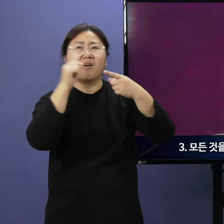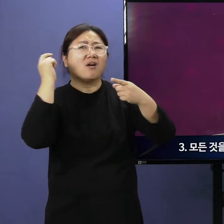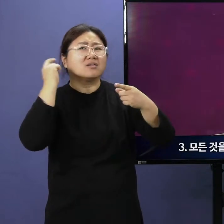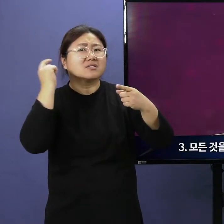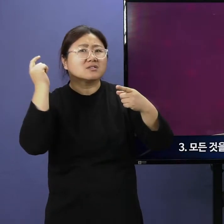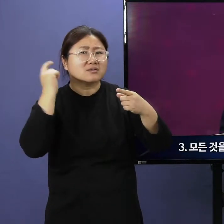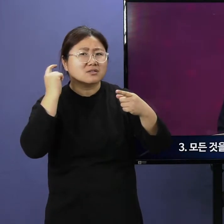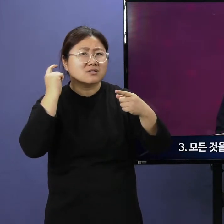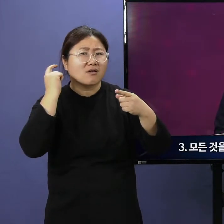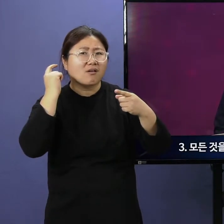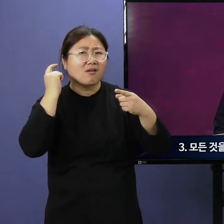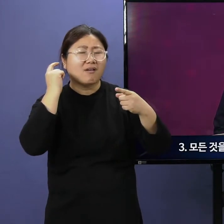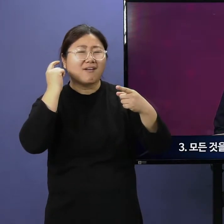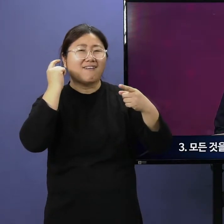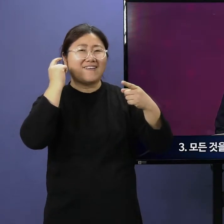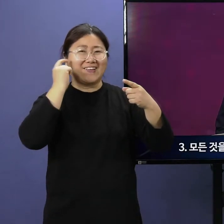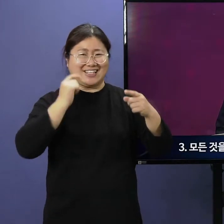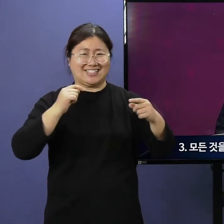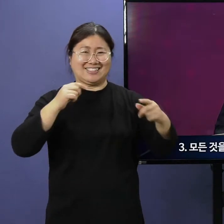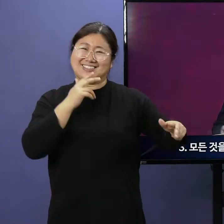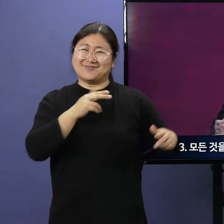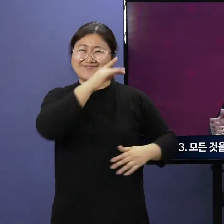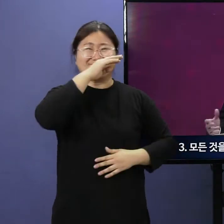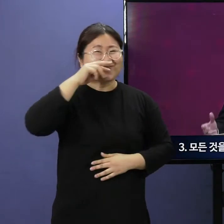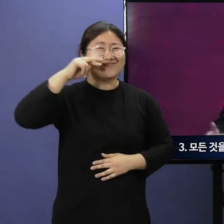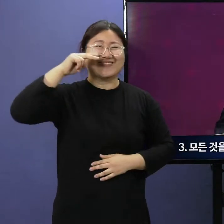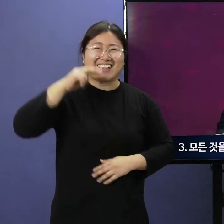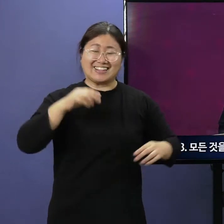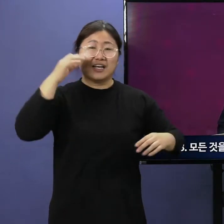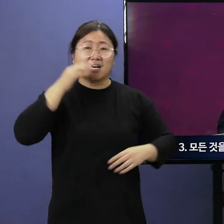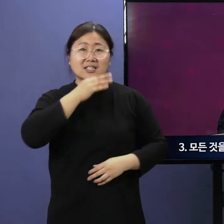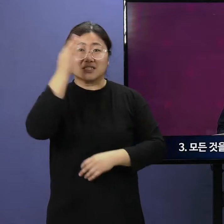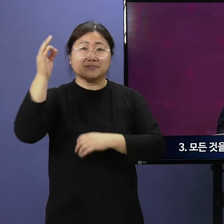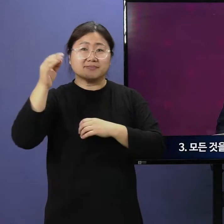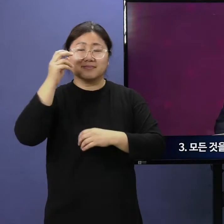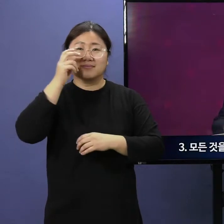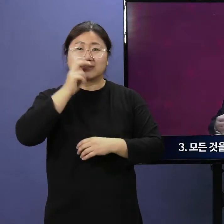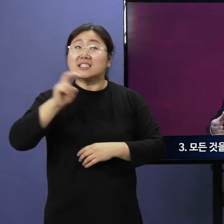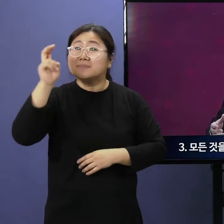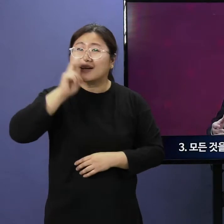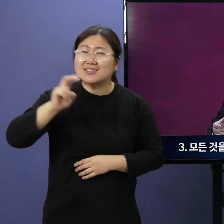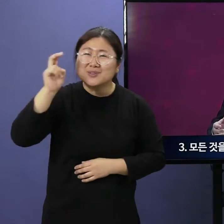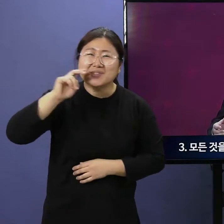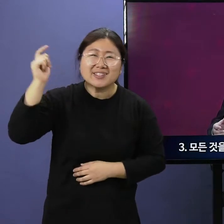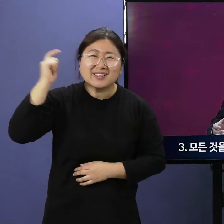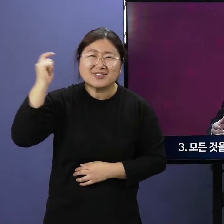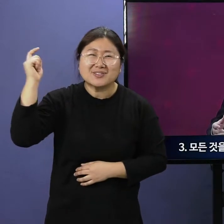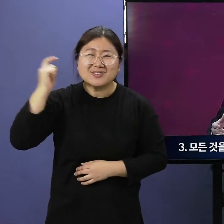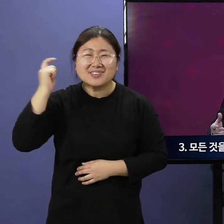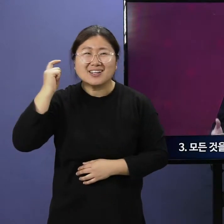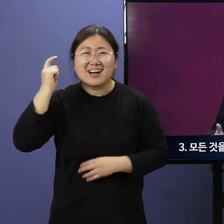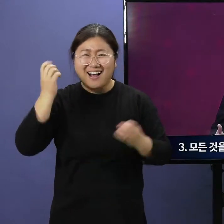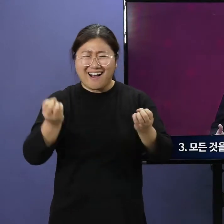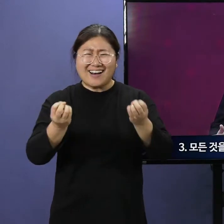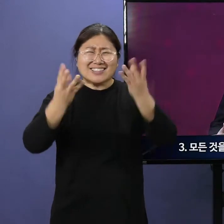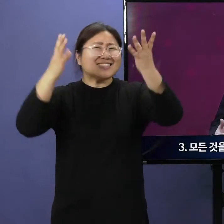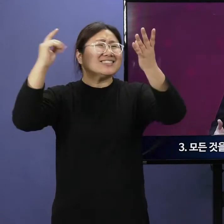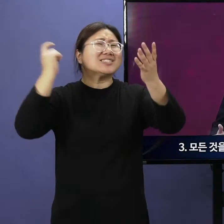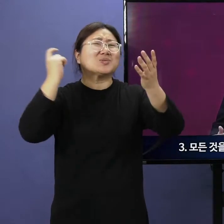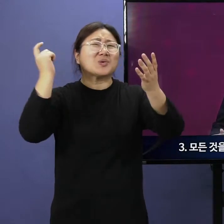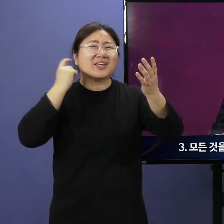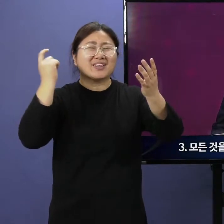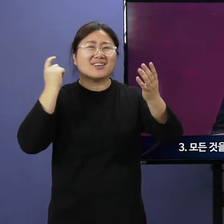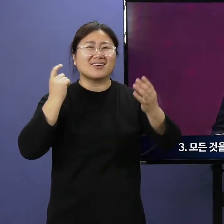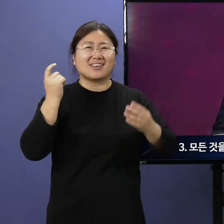경쾌한 음악 소리가 나고요, 사람들의 웃음소리가 들립니다. 동네 전체에는 맛있는